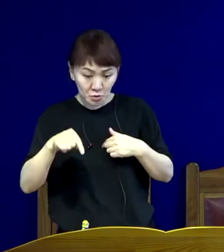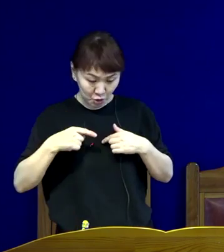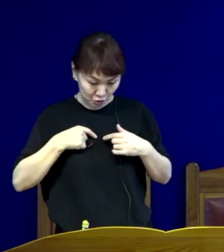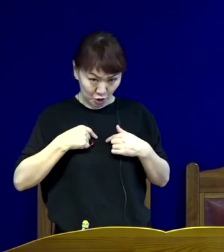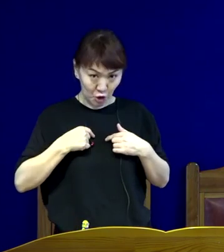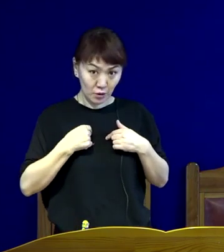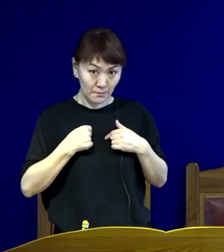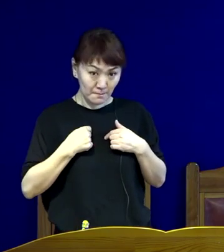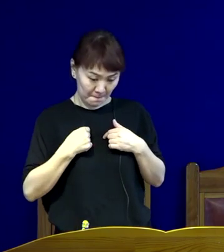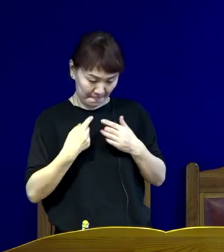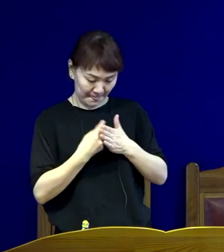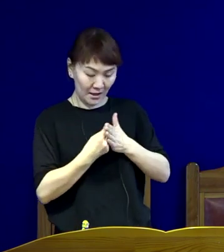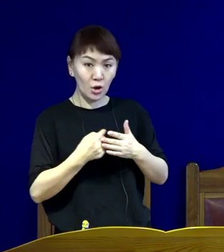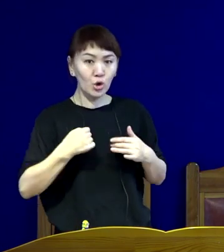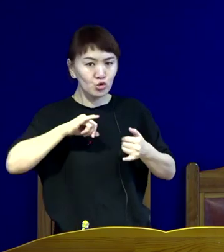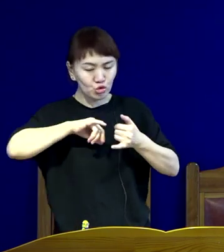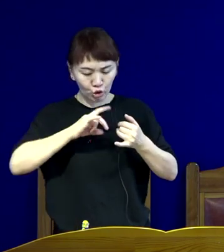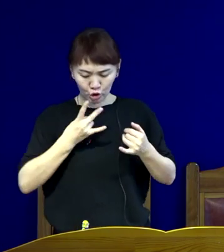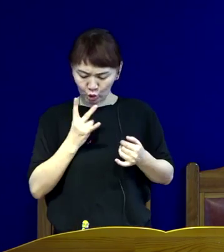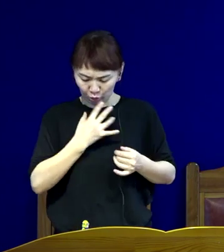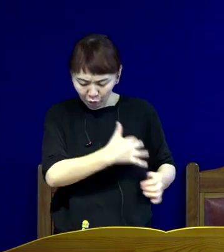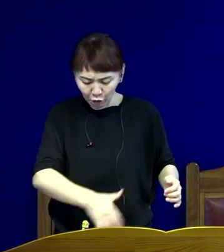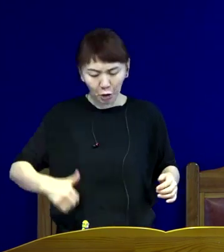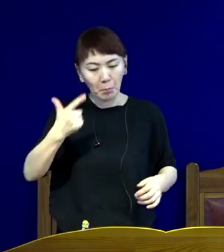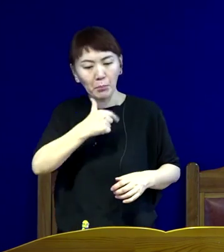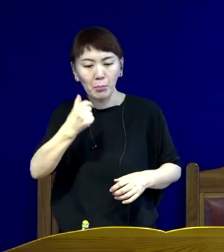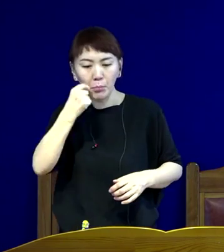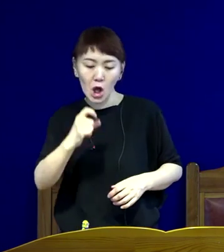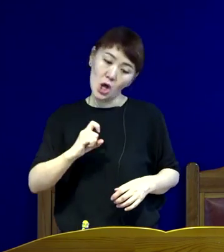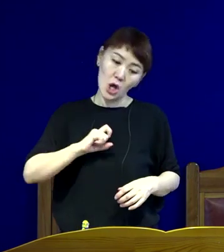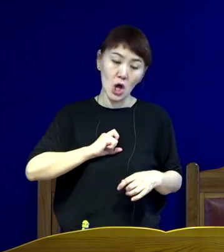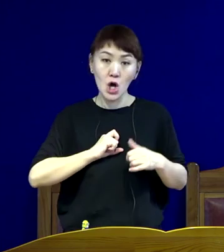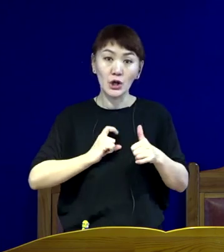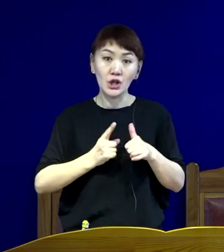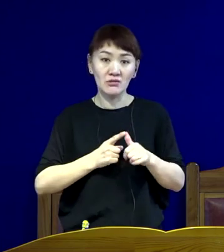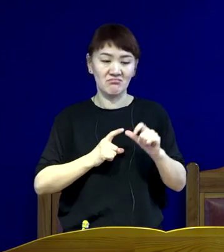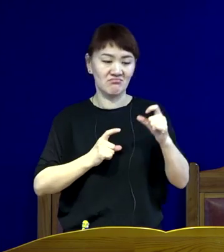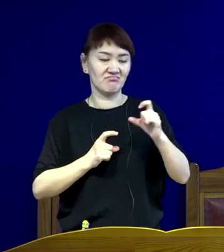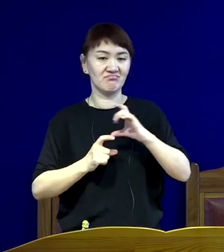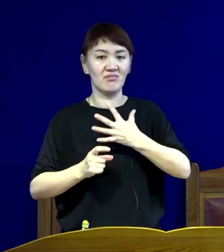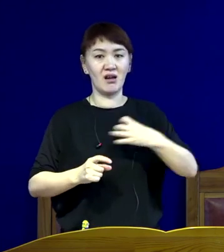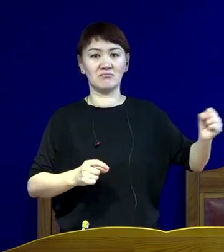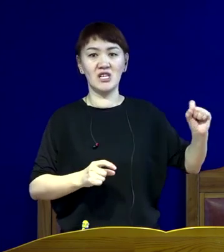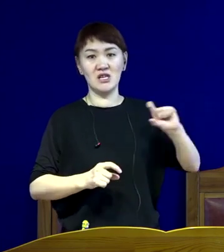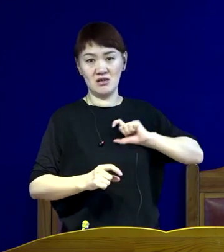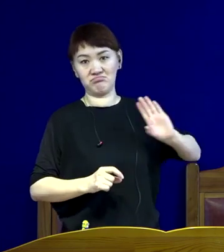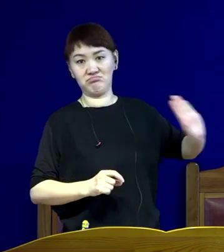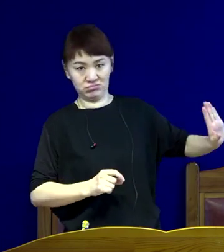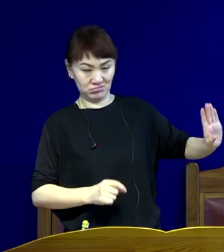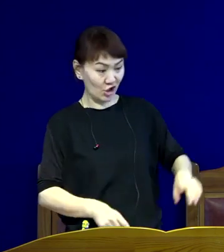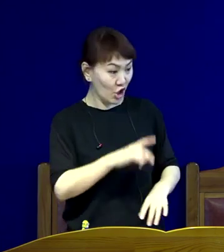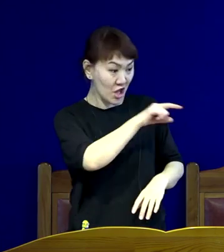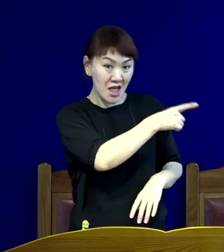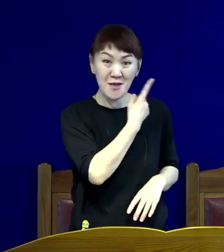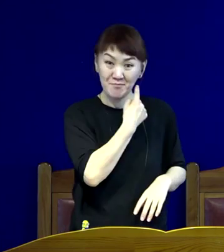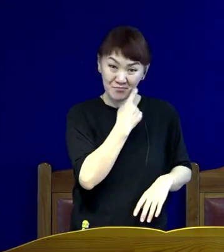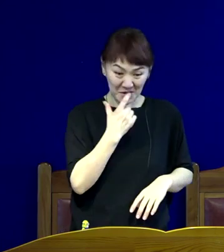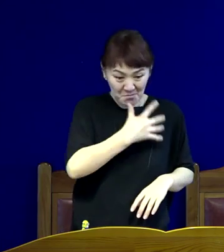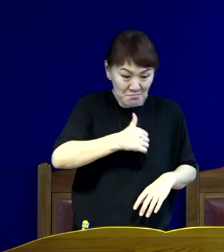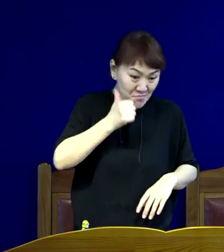эрх мэдэл өөртөө бас харин эхнэрт нь байна. Энэ юг хэлж байна? Загийе мом жоца